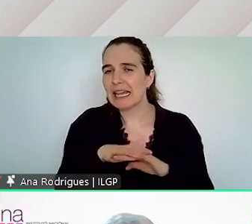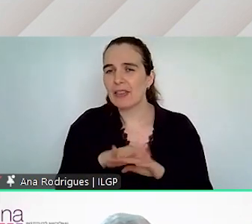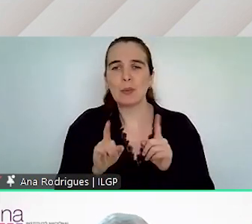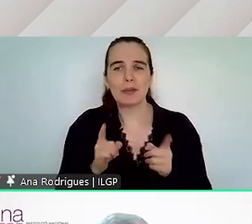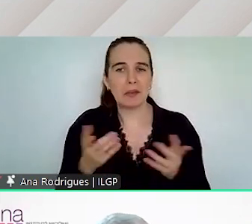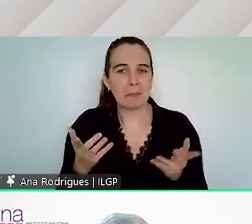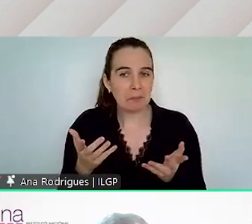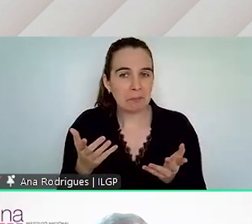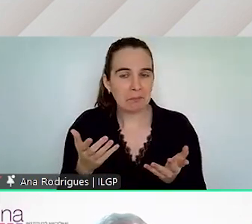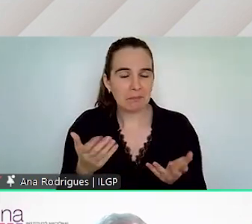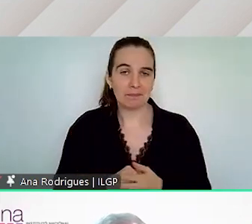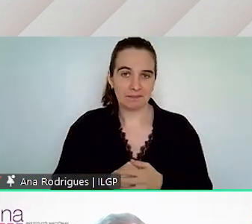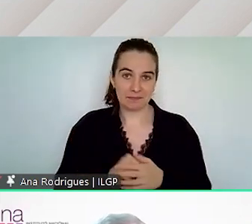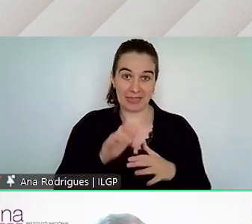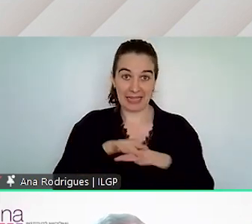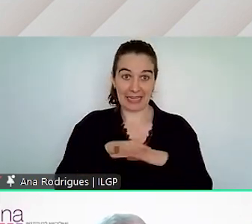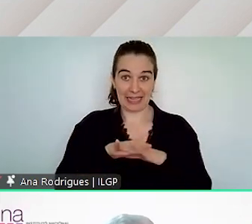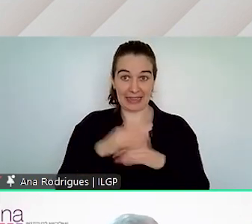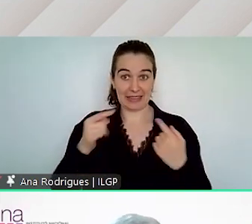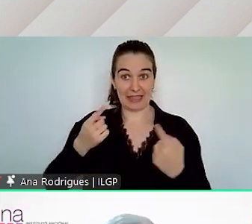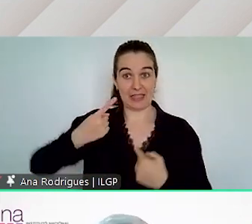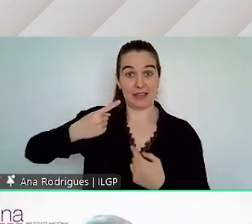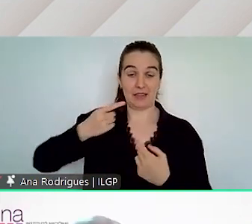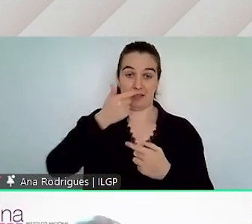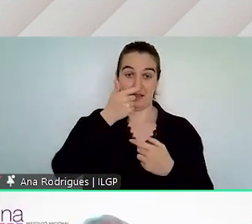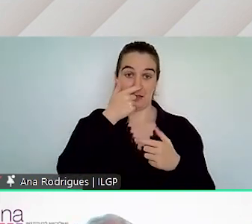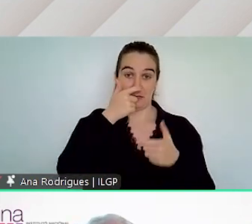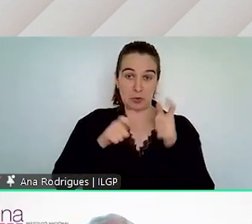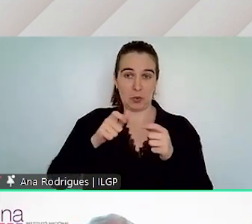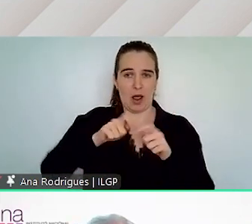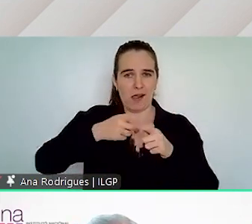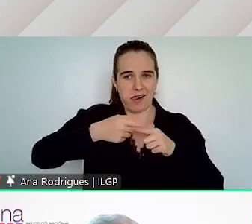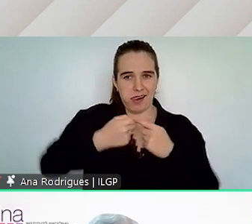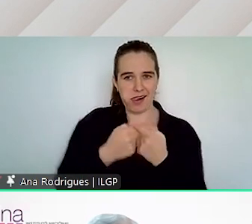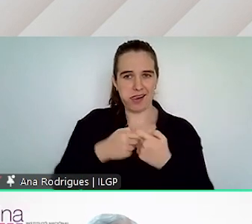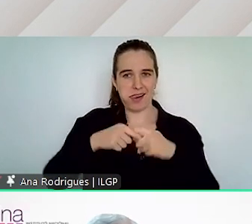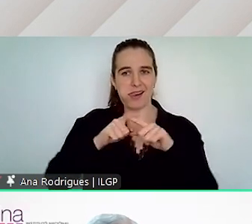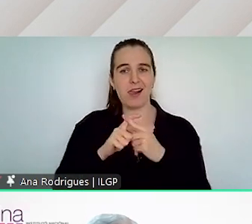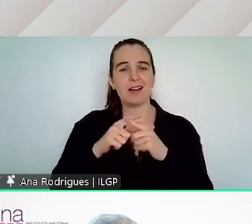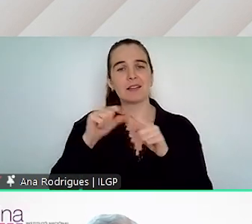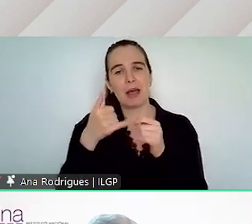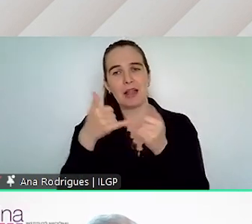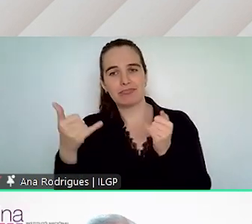rede? Bom, uma rede tem nós, tem links, em português elos, e tem fluxos.